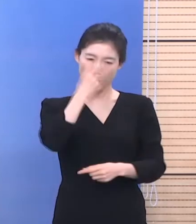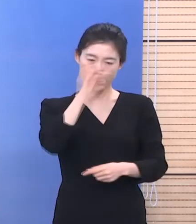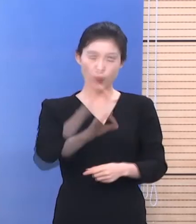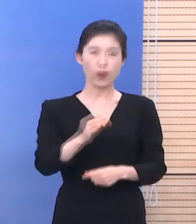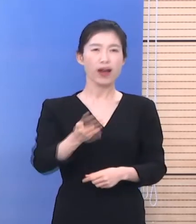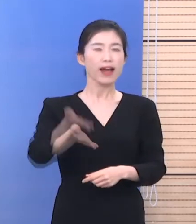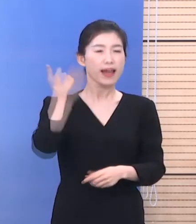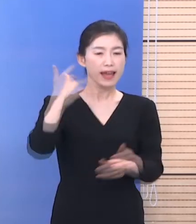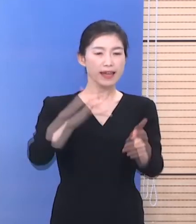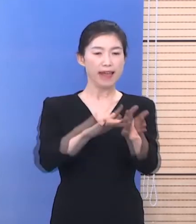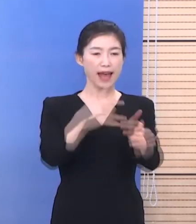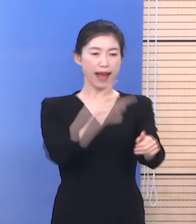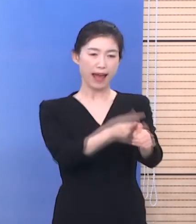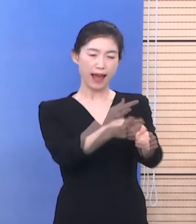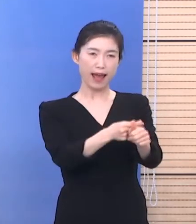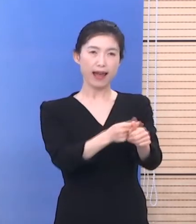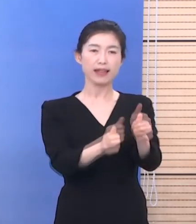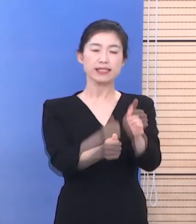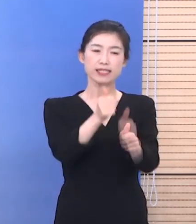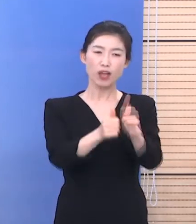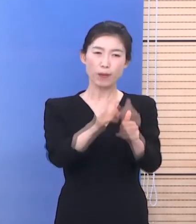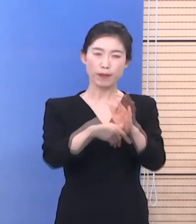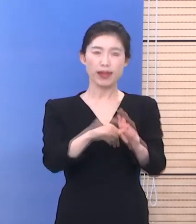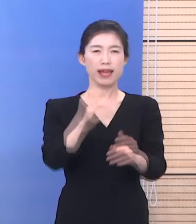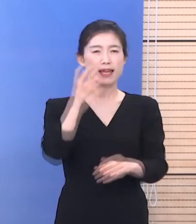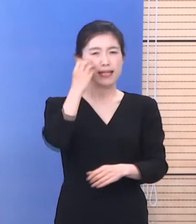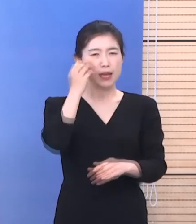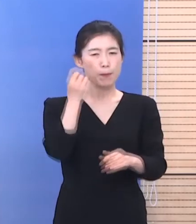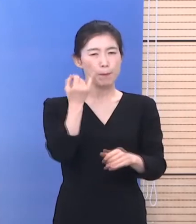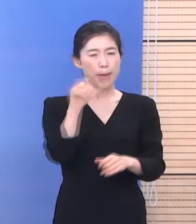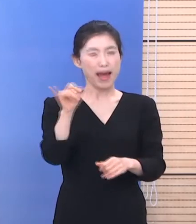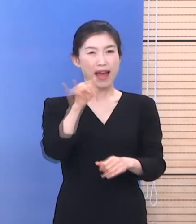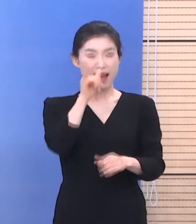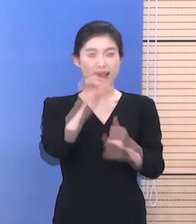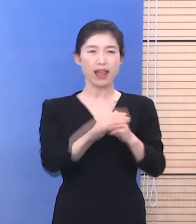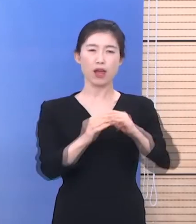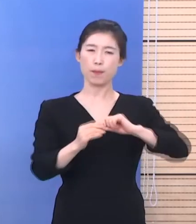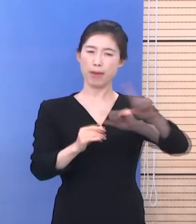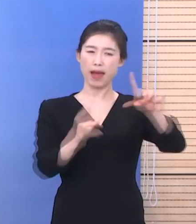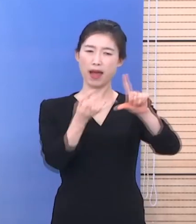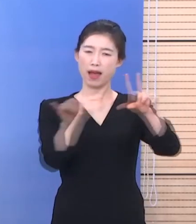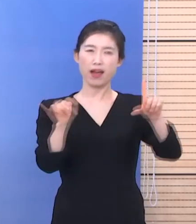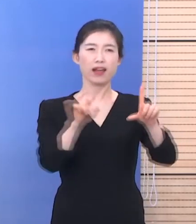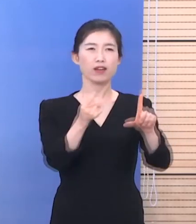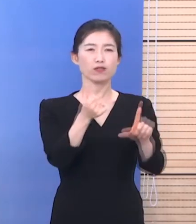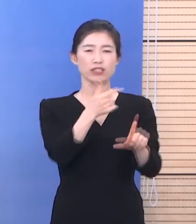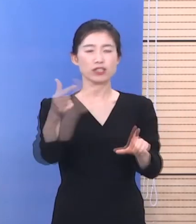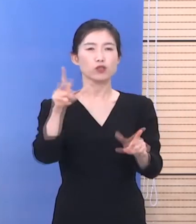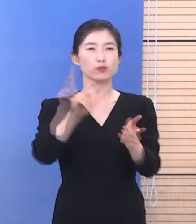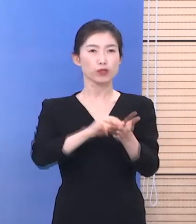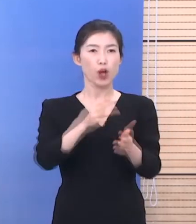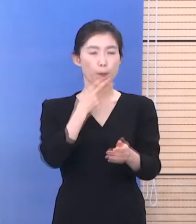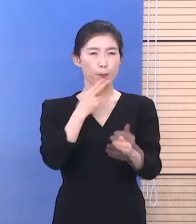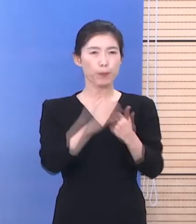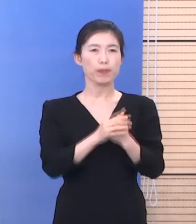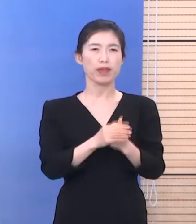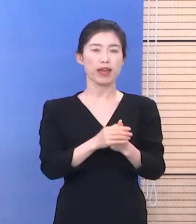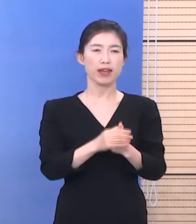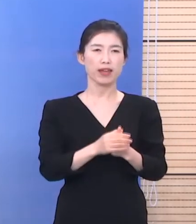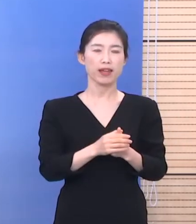임상시험에서 발생한 이상 사례 등 안전성 프로파일은 허용할 수 있는 수준이며 다만